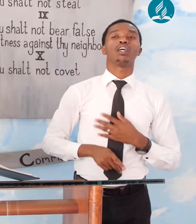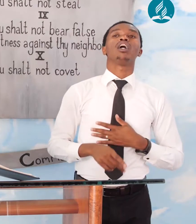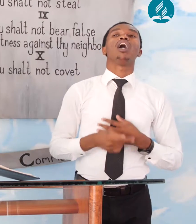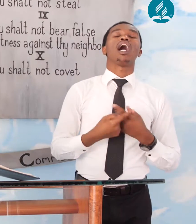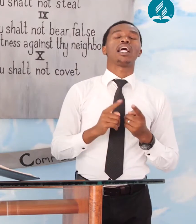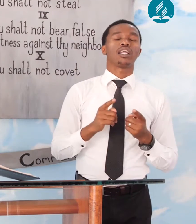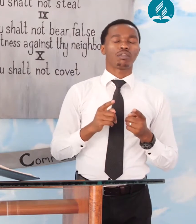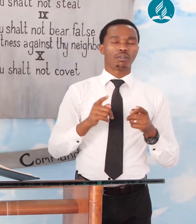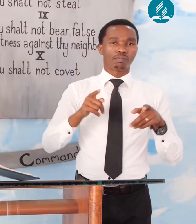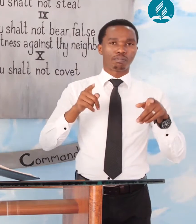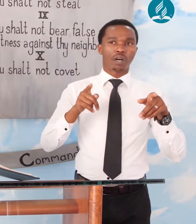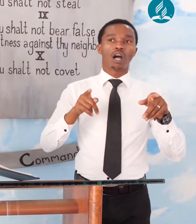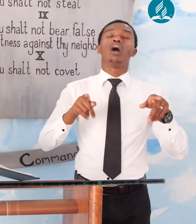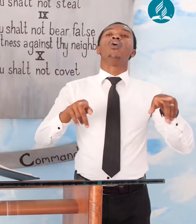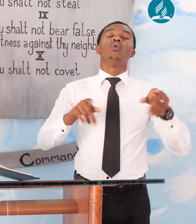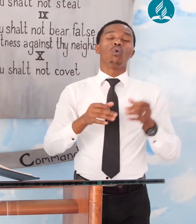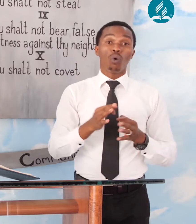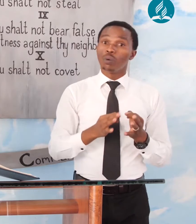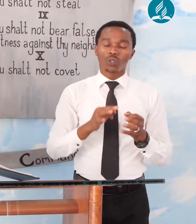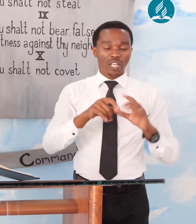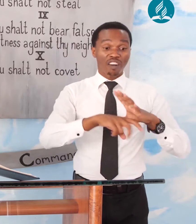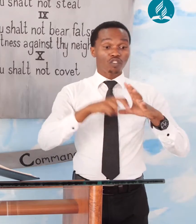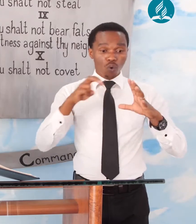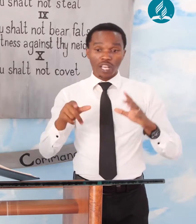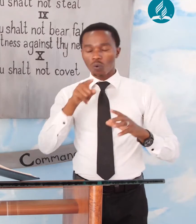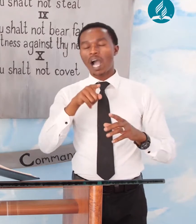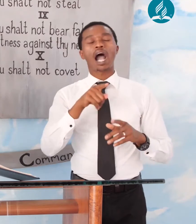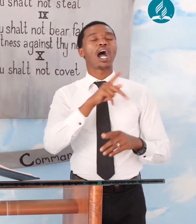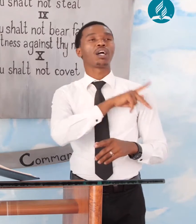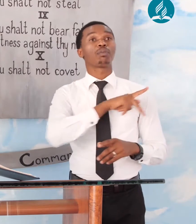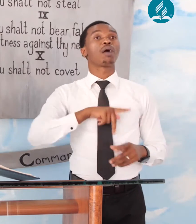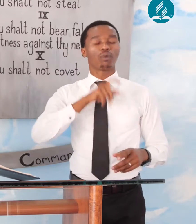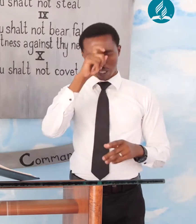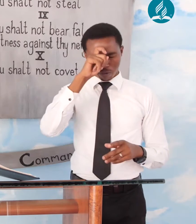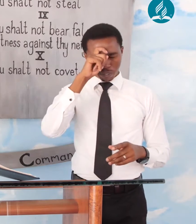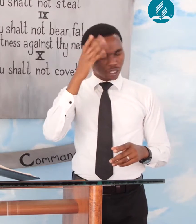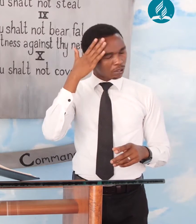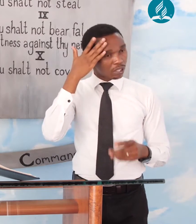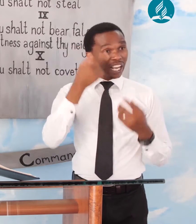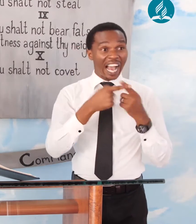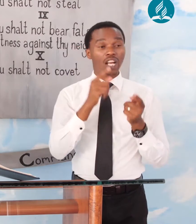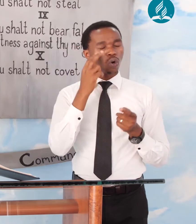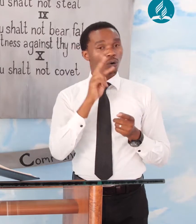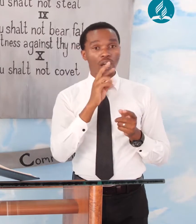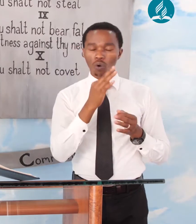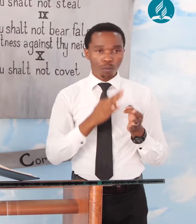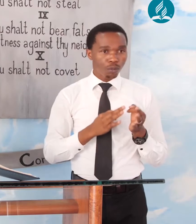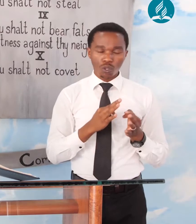uko yavuye kwa farao birazwi ariko kubona ukuntu imyaka yabaye myinshi imyaka 40